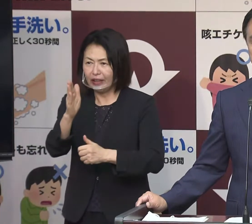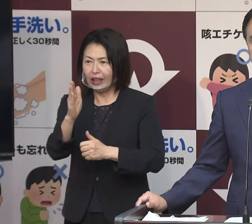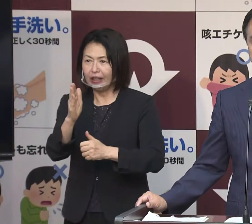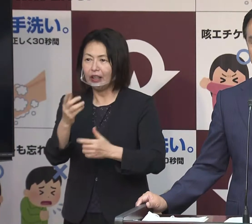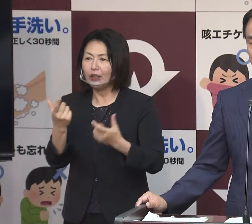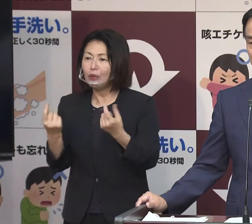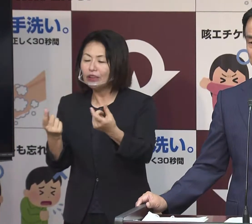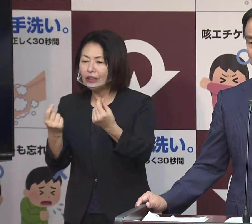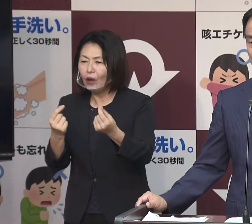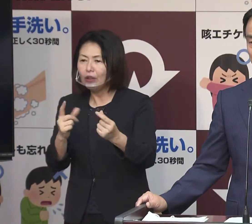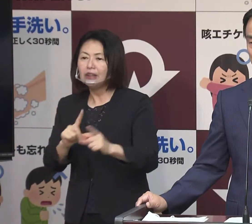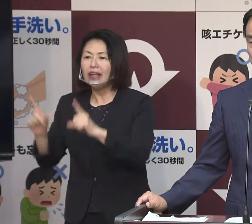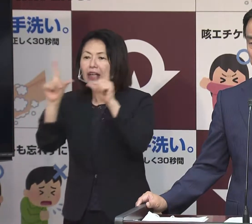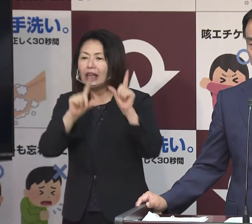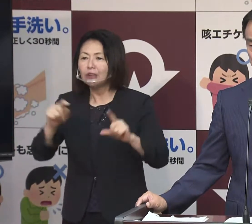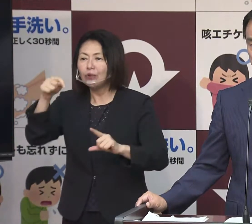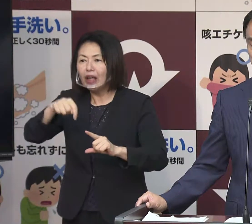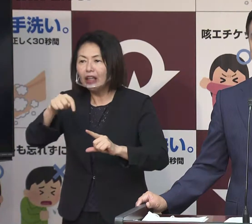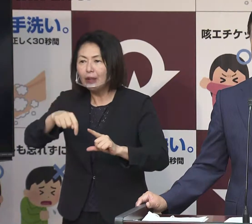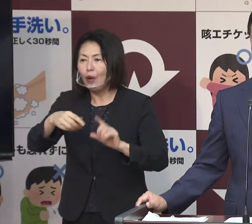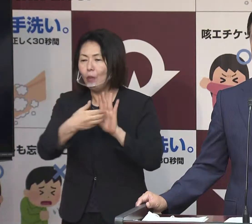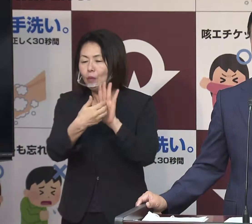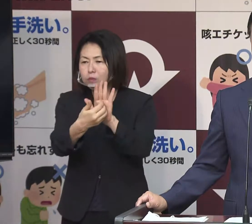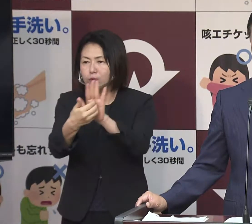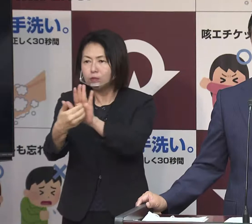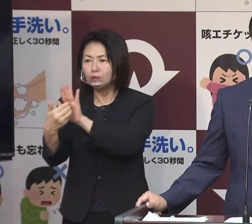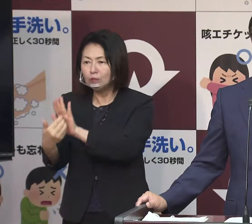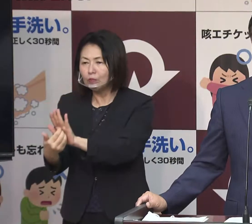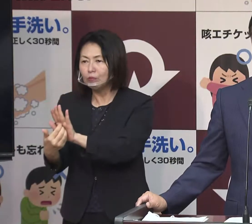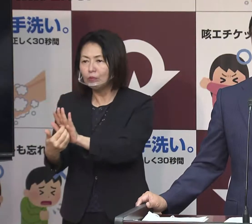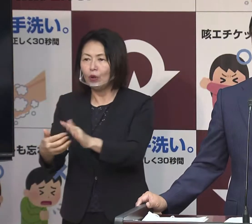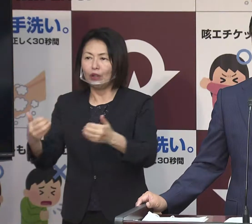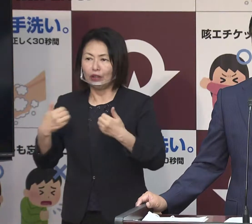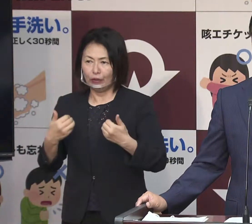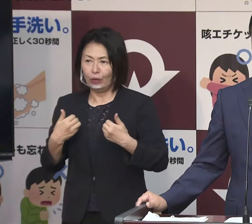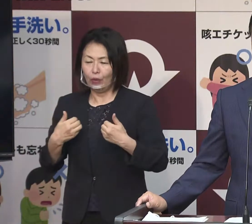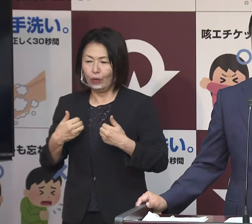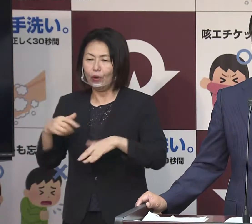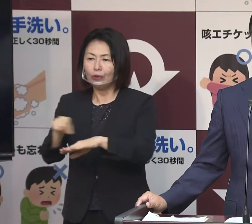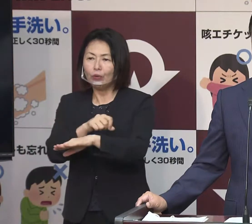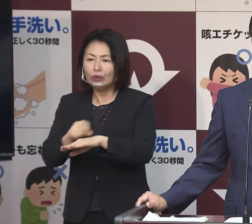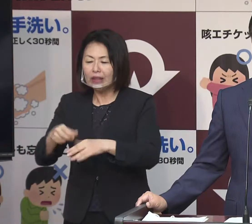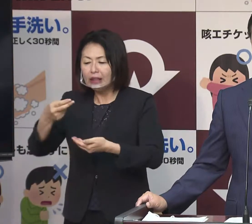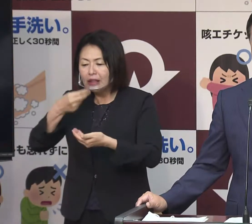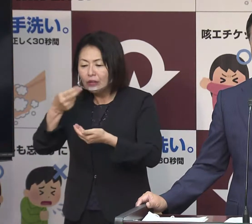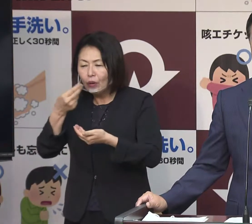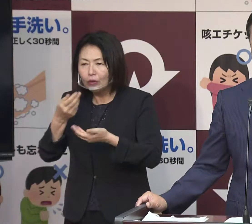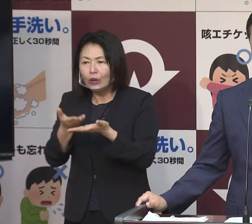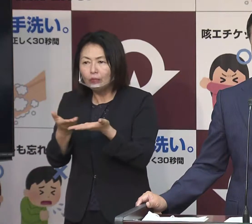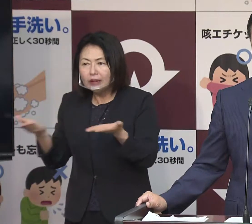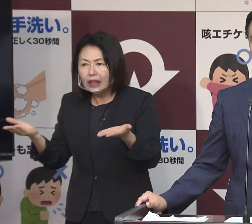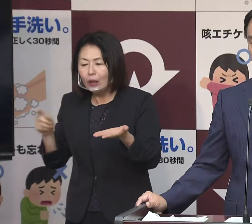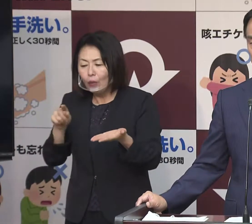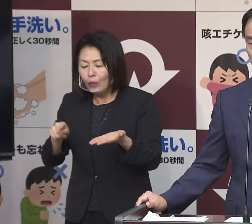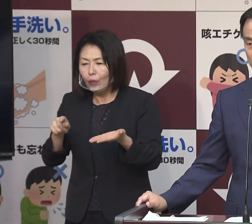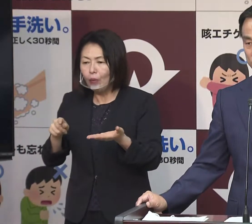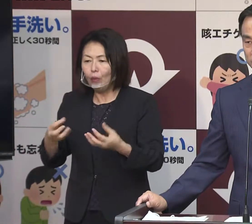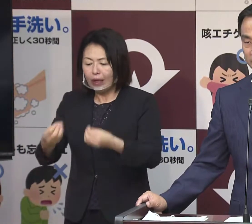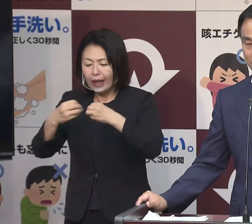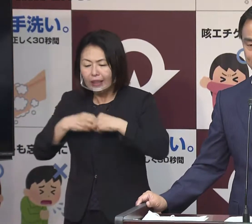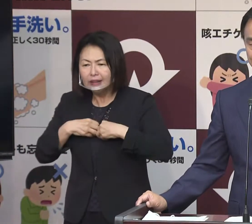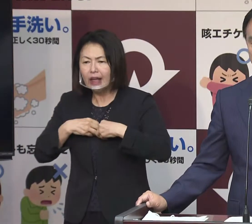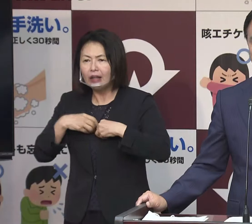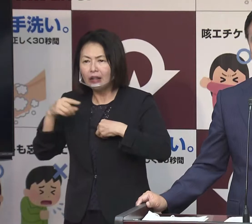感染拡大防止対策というのを取っていただくということももちろんですけれども、特に飲食という場面においてですね、感染が確認されるということがこのところ